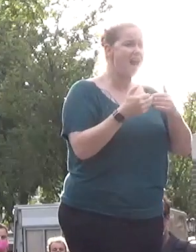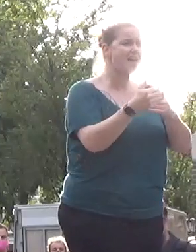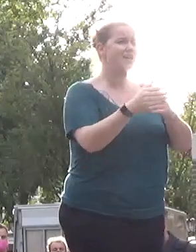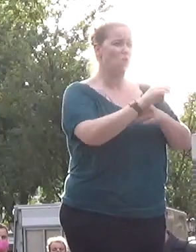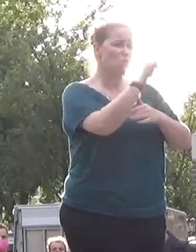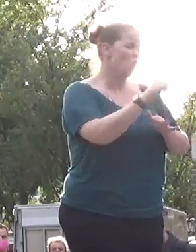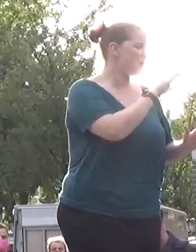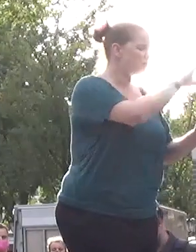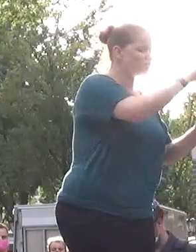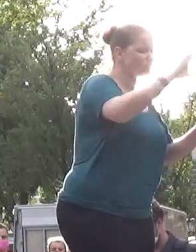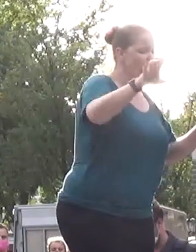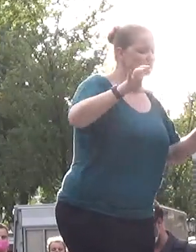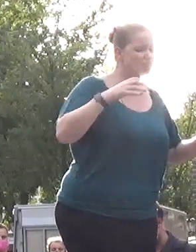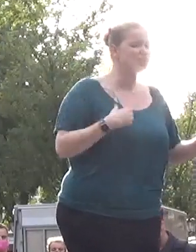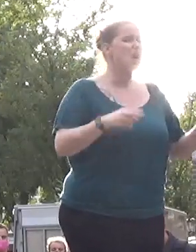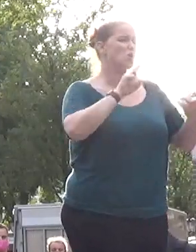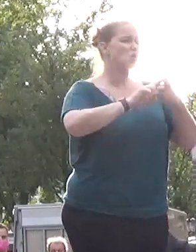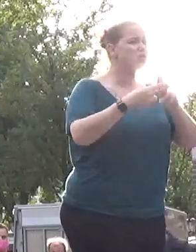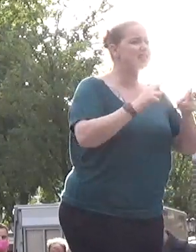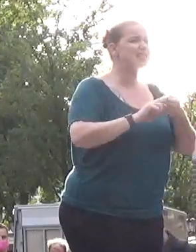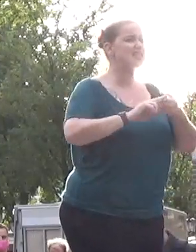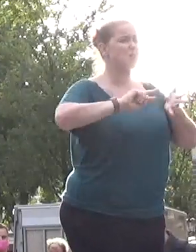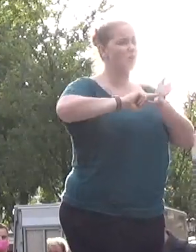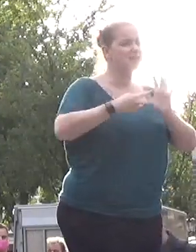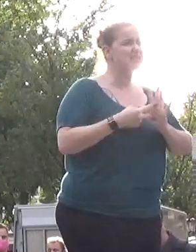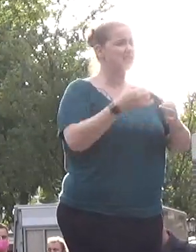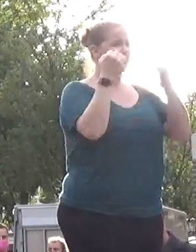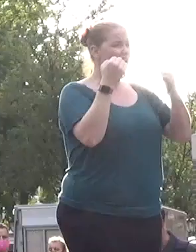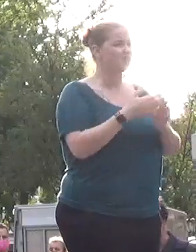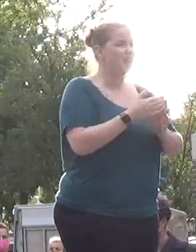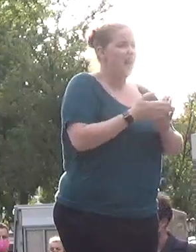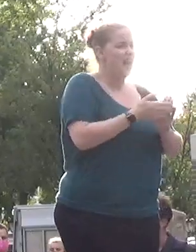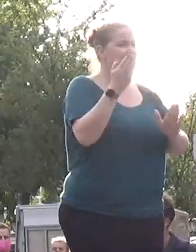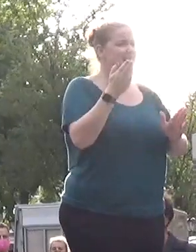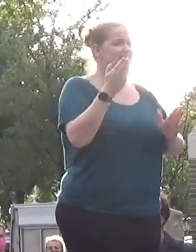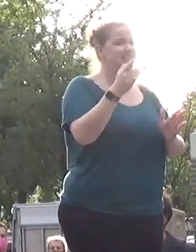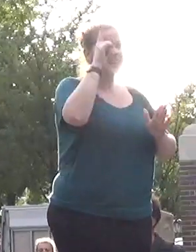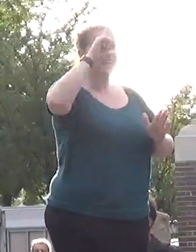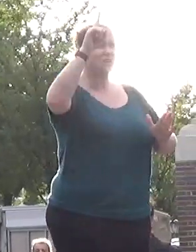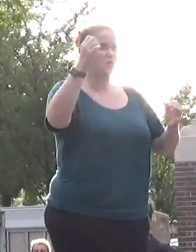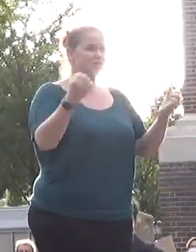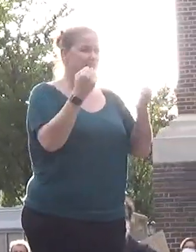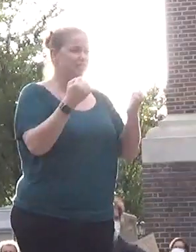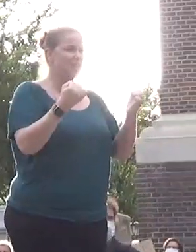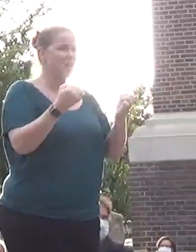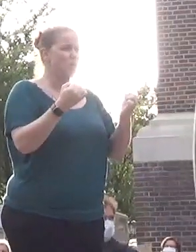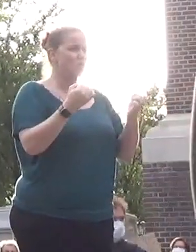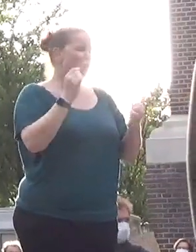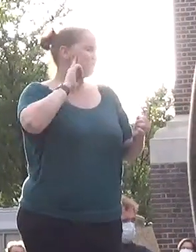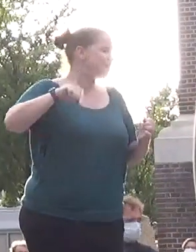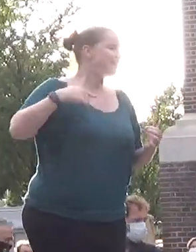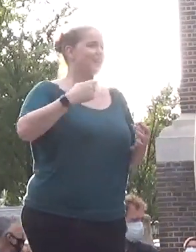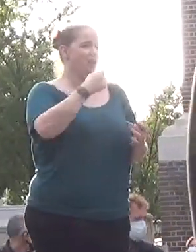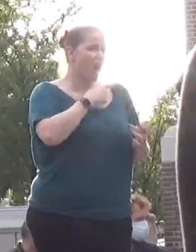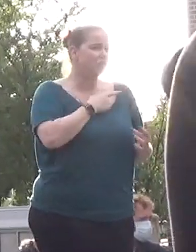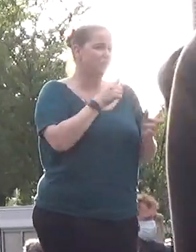Europa conservatieve politieke krachten en rechtsreligieuze organisaties willens en wetens de onwetendheid en de angst